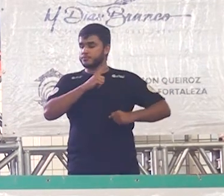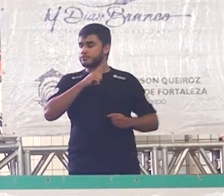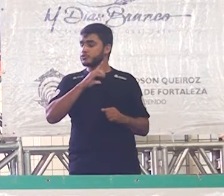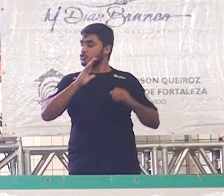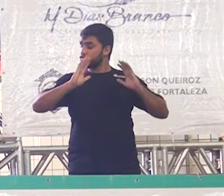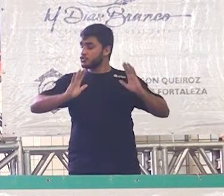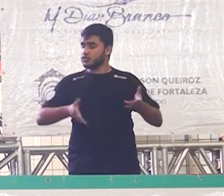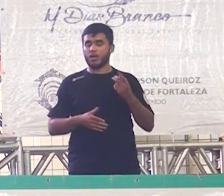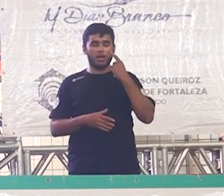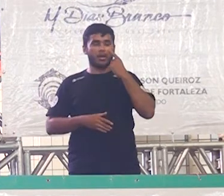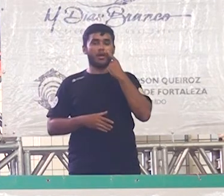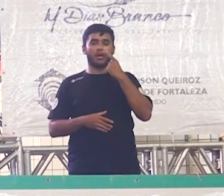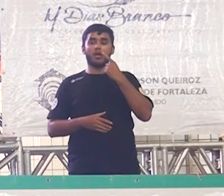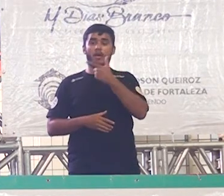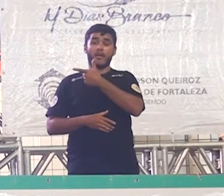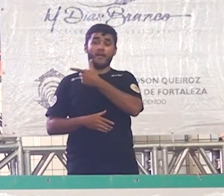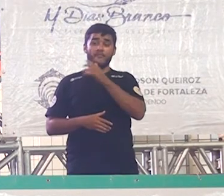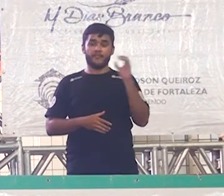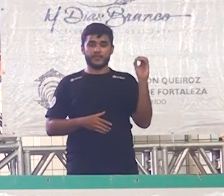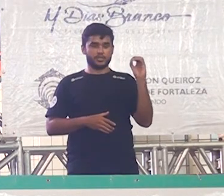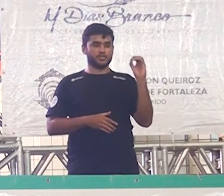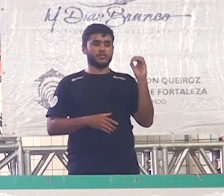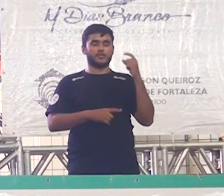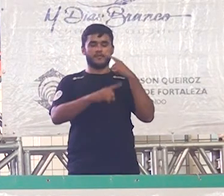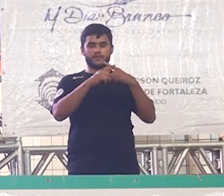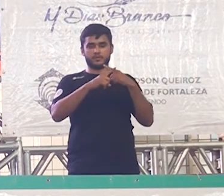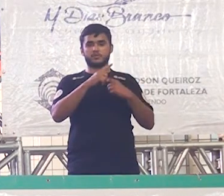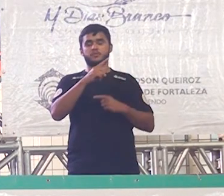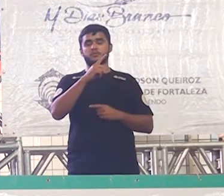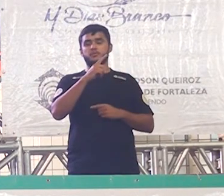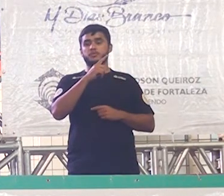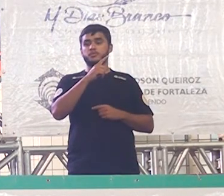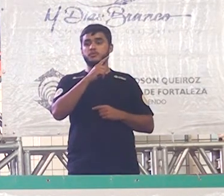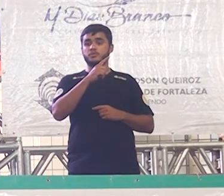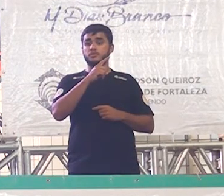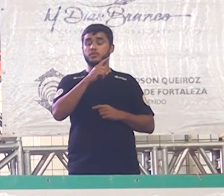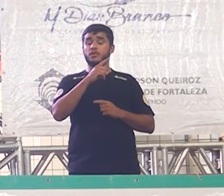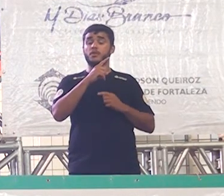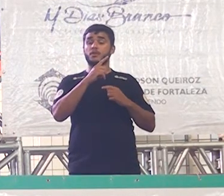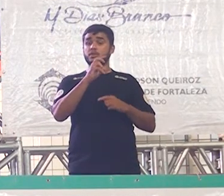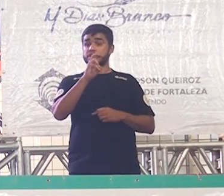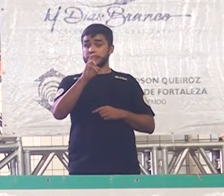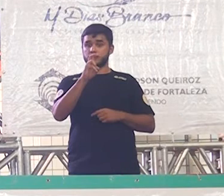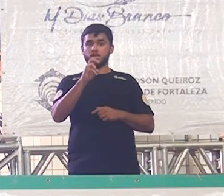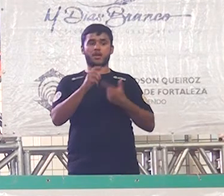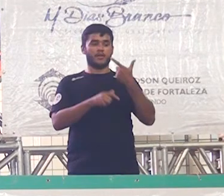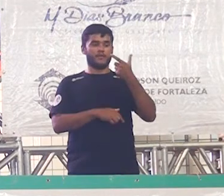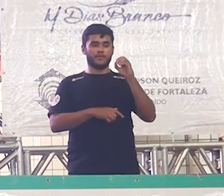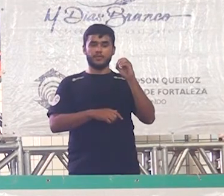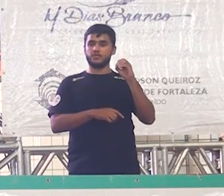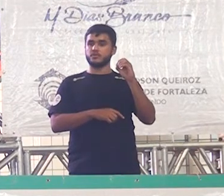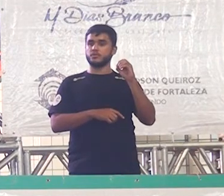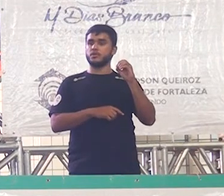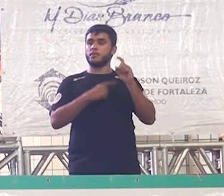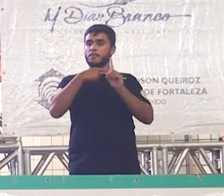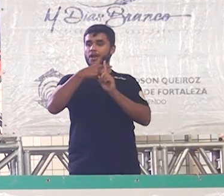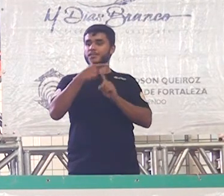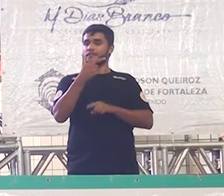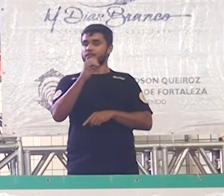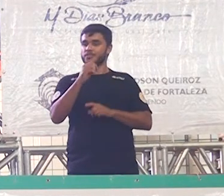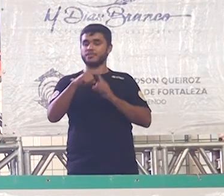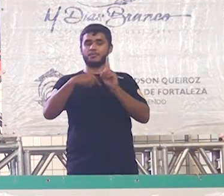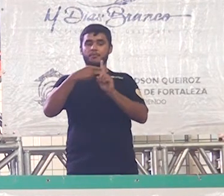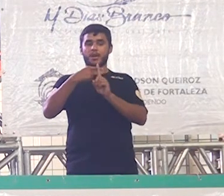20 por hora, é como se eu estivesse somando 5 vezes 20, mais 20, mais 20, mais 20, mais 20, ou seja, 5 vezes 20. E aí eu fiz